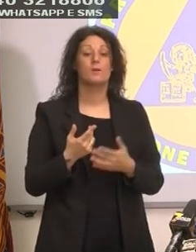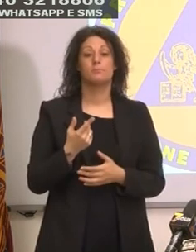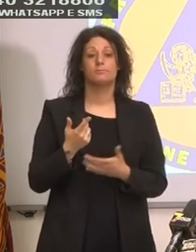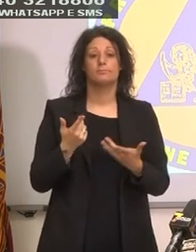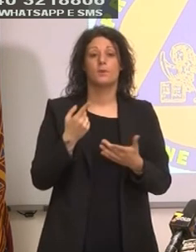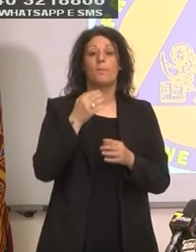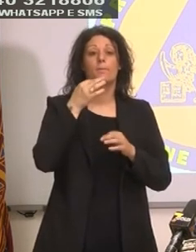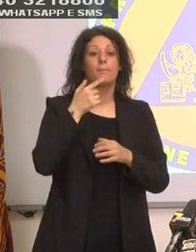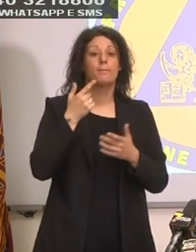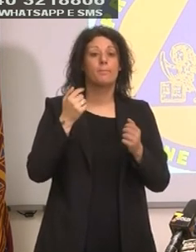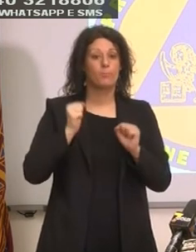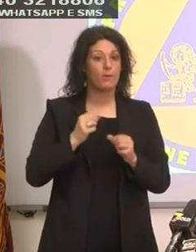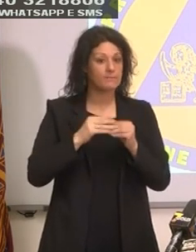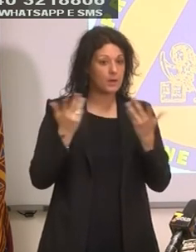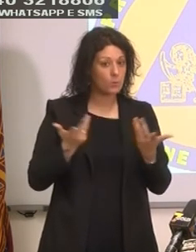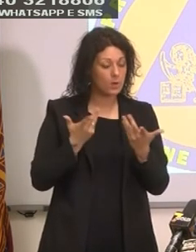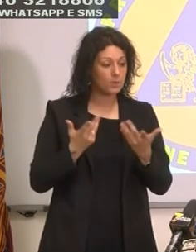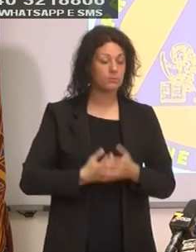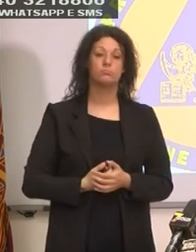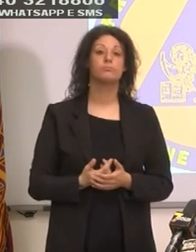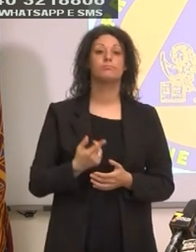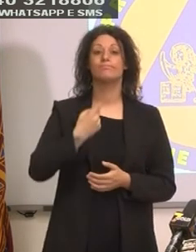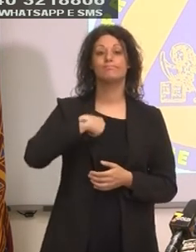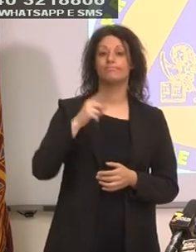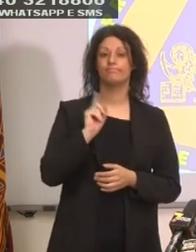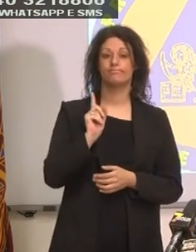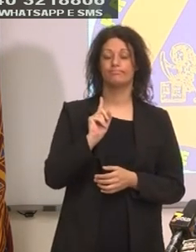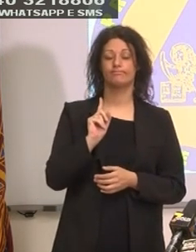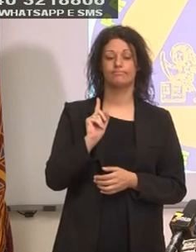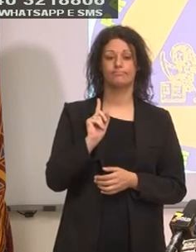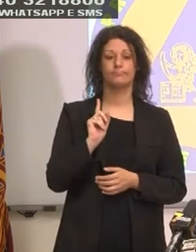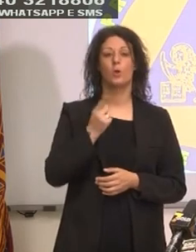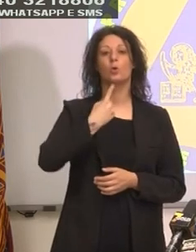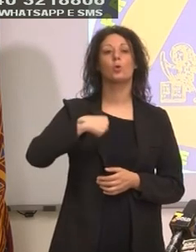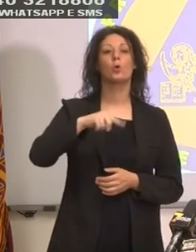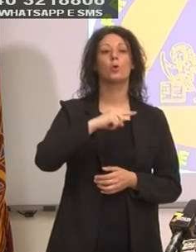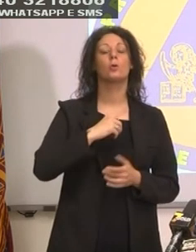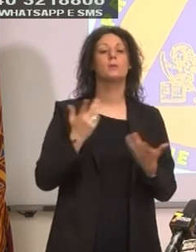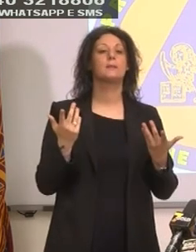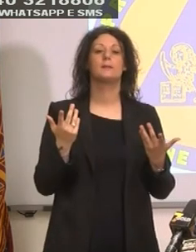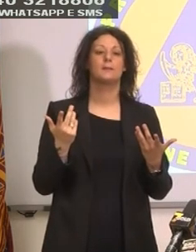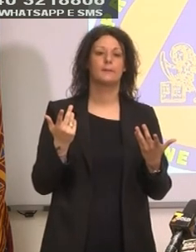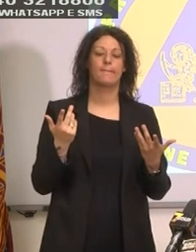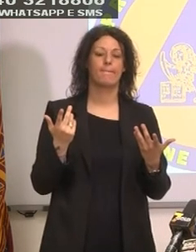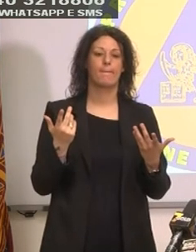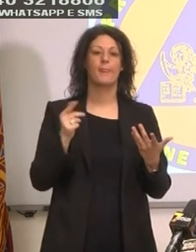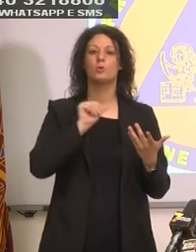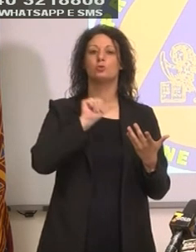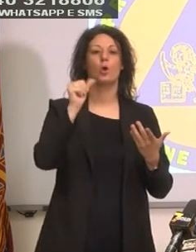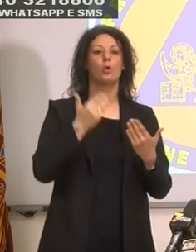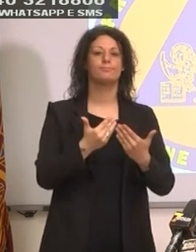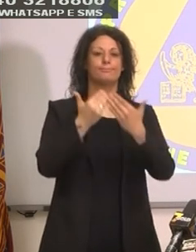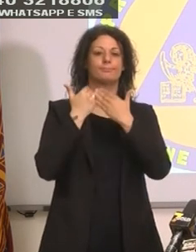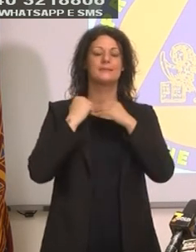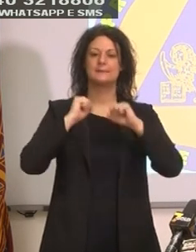scolastica e niente. Neanche, neanche perché è provincia. Noi abbiamo solo il presidio con il piano di sanità